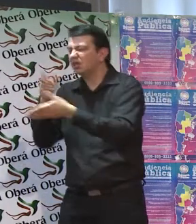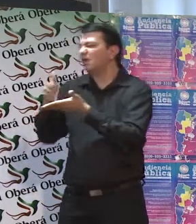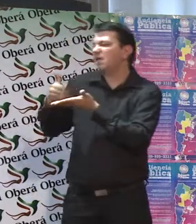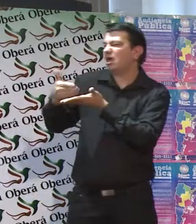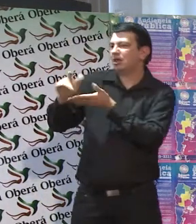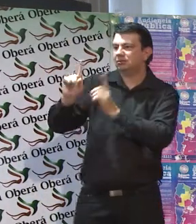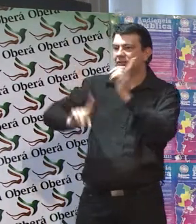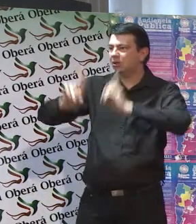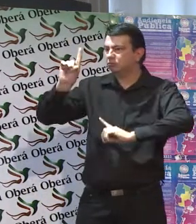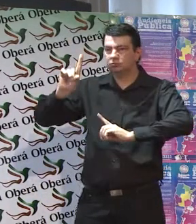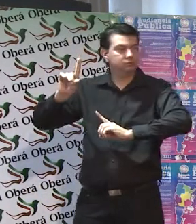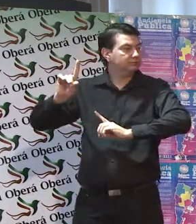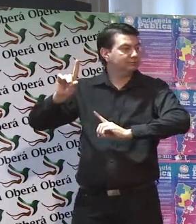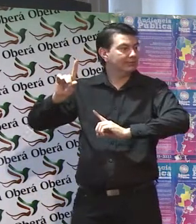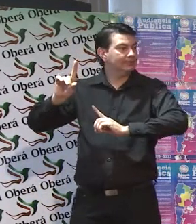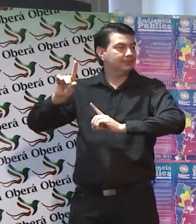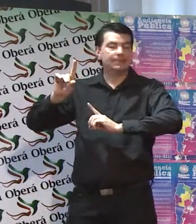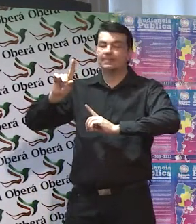a las personas,